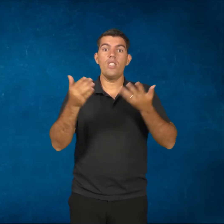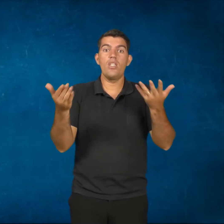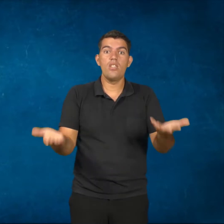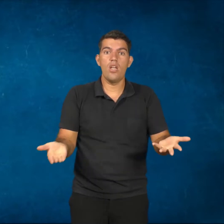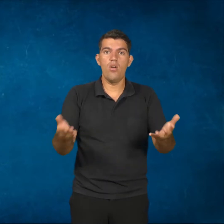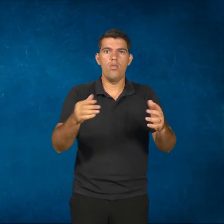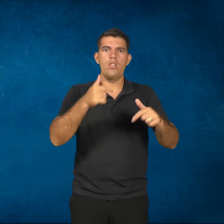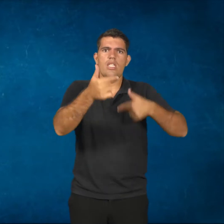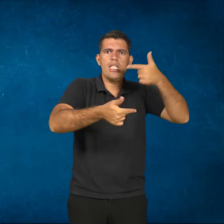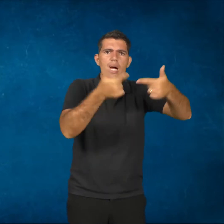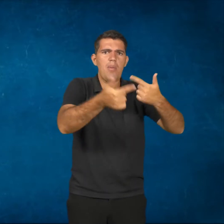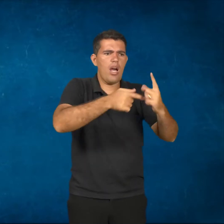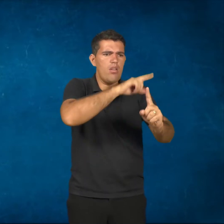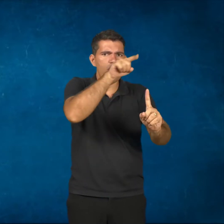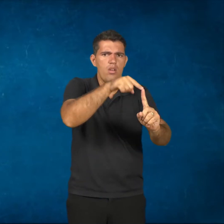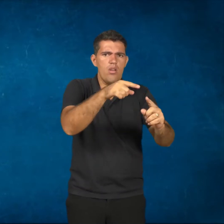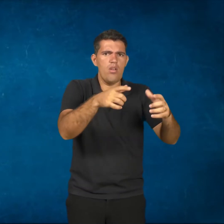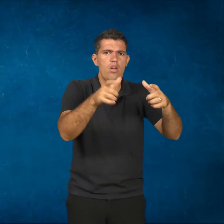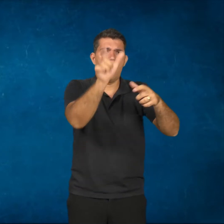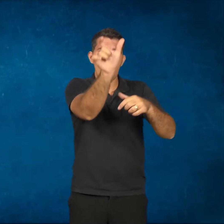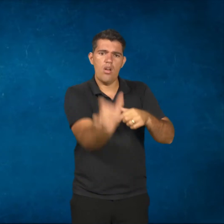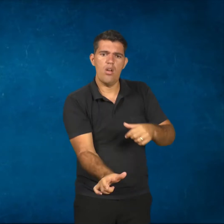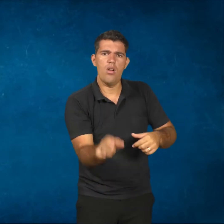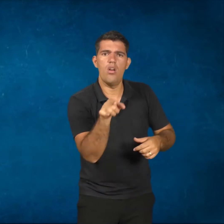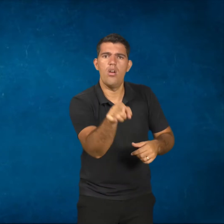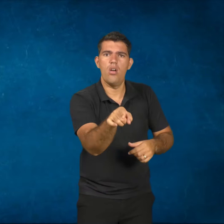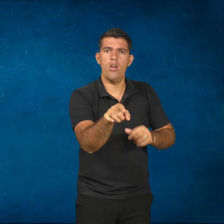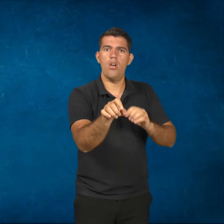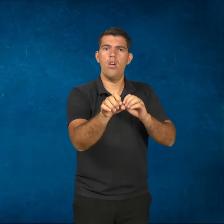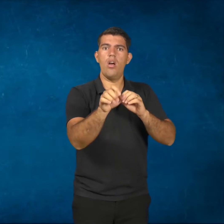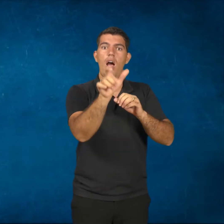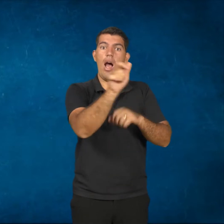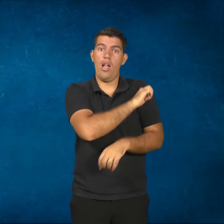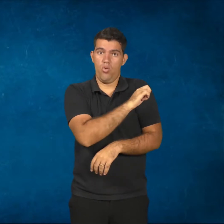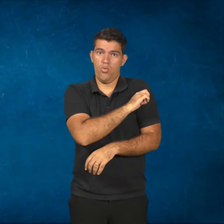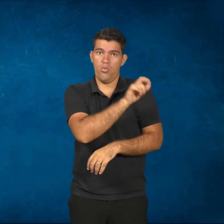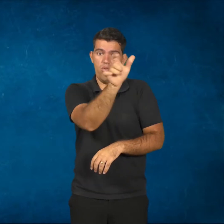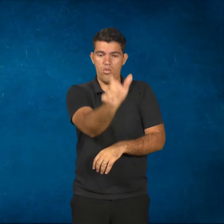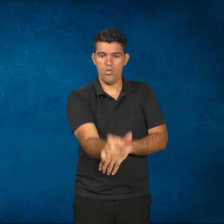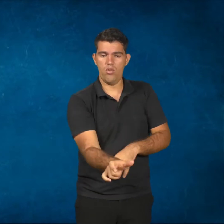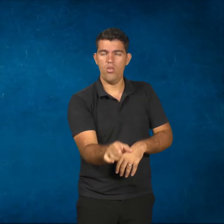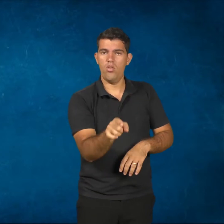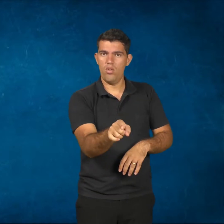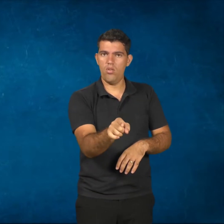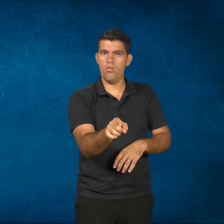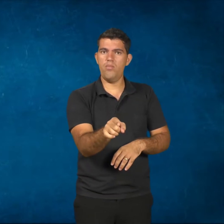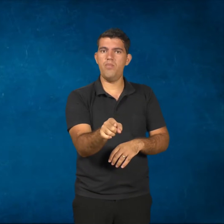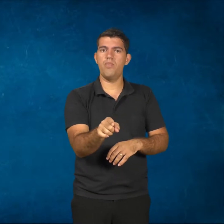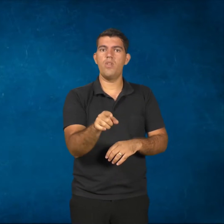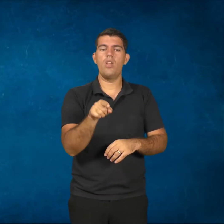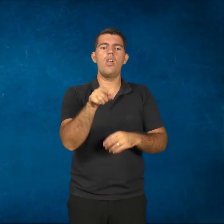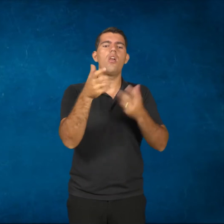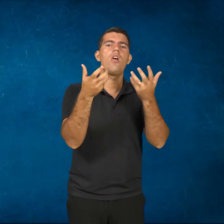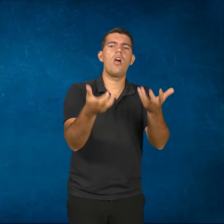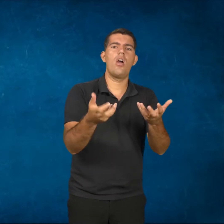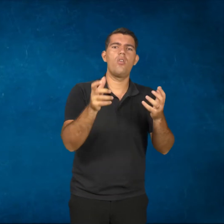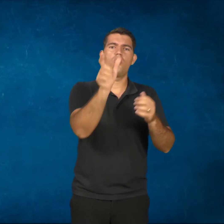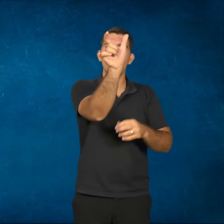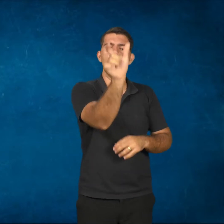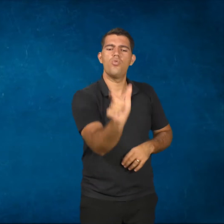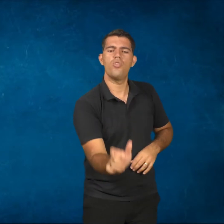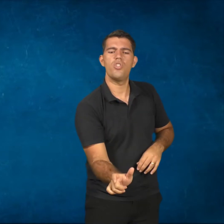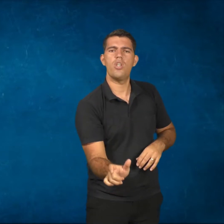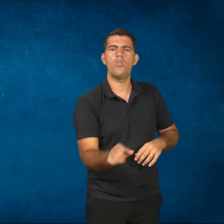Esse objeto de trabalho, o educando, se você tem como objetivo um sujeito,